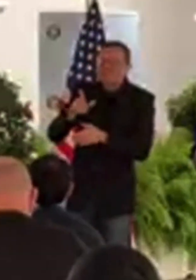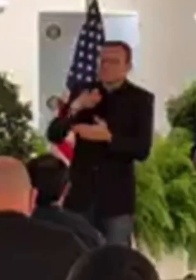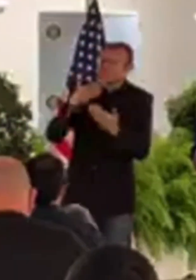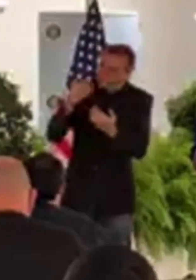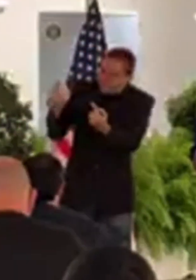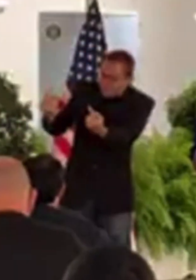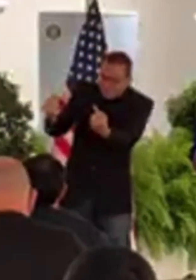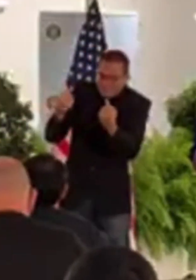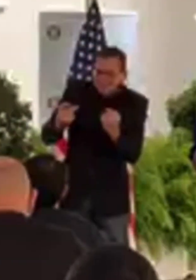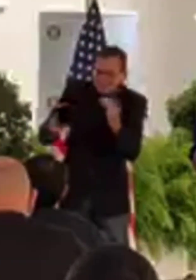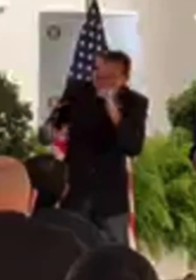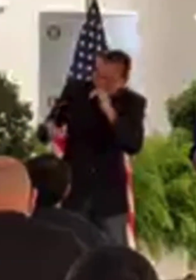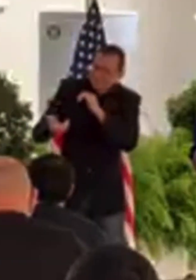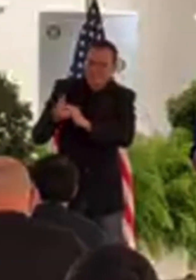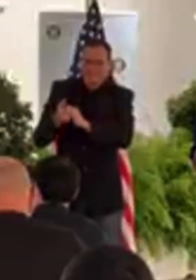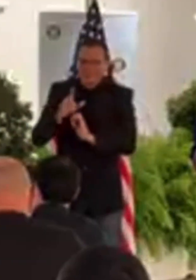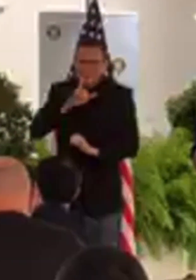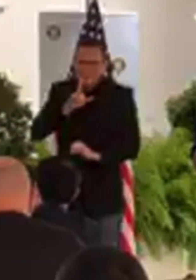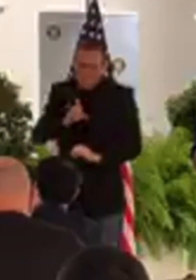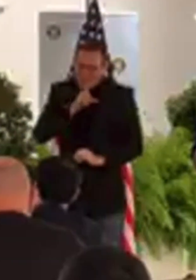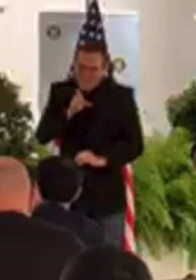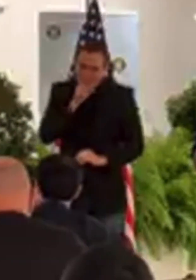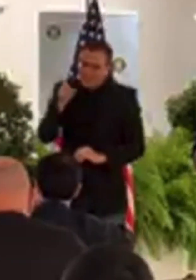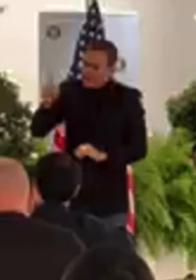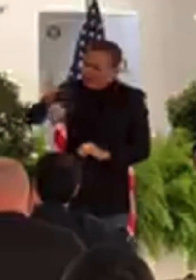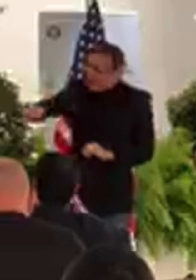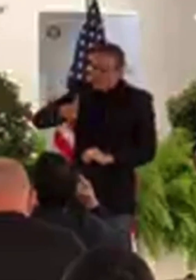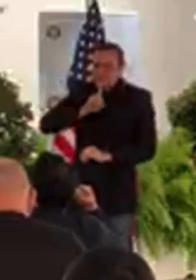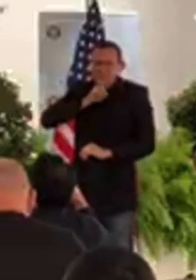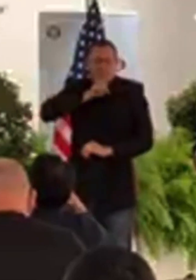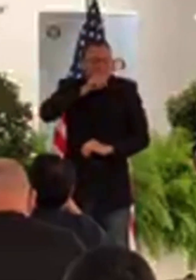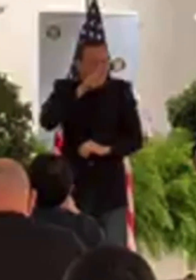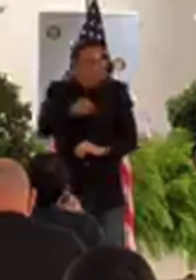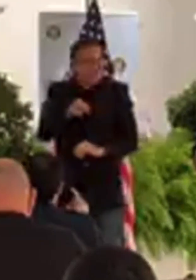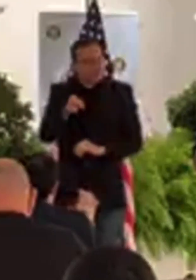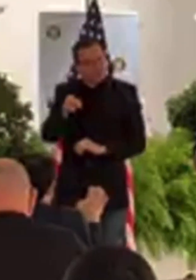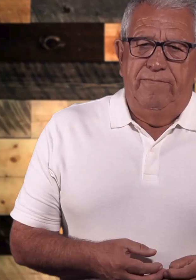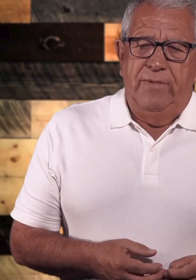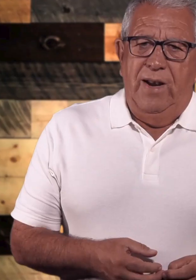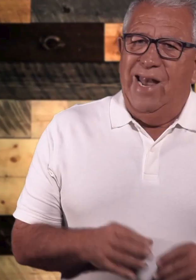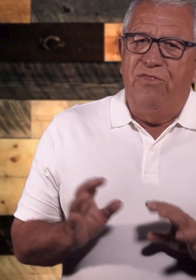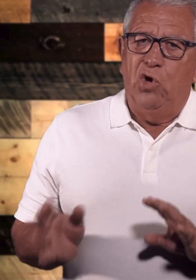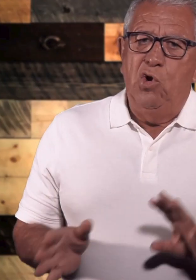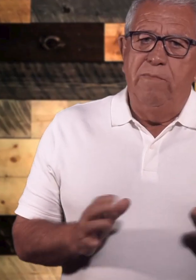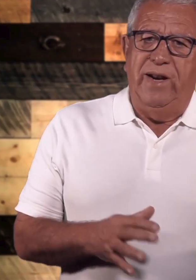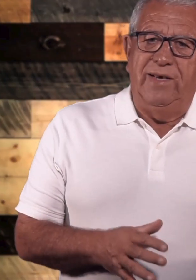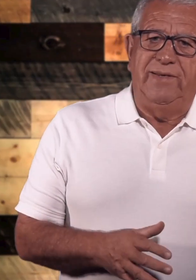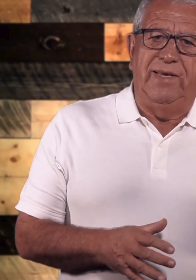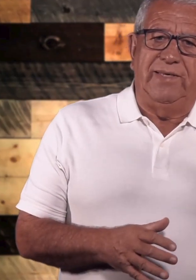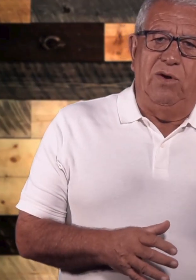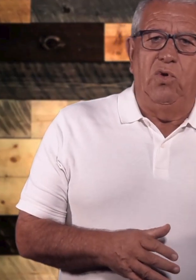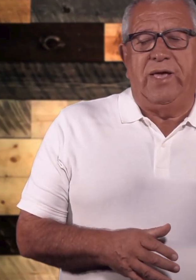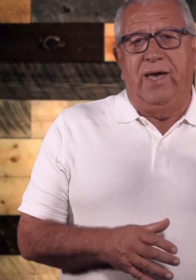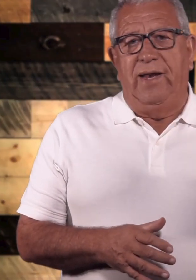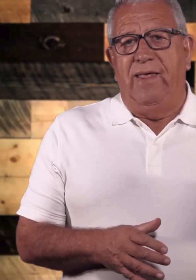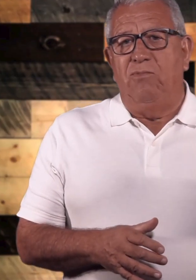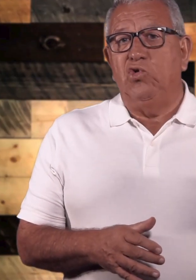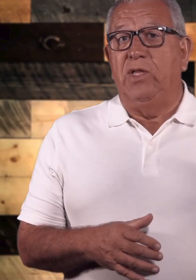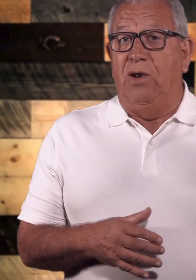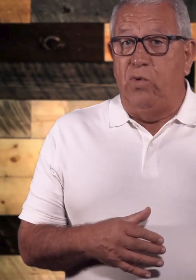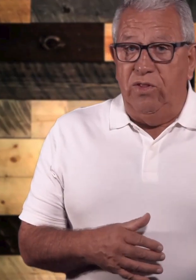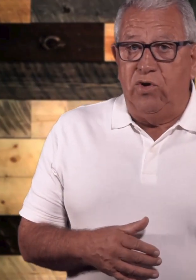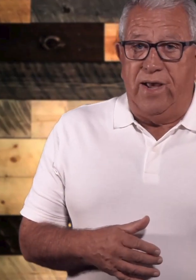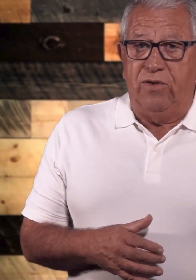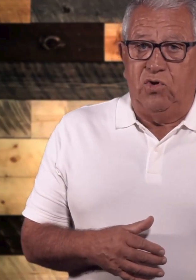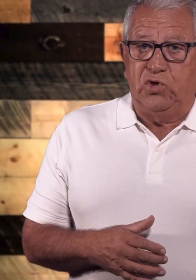médico que se une para manejar las situaciones del cobi 19 las dos lumbreras de salud que heredamos